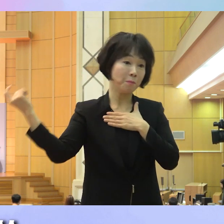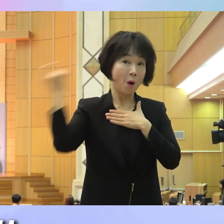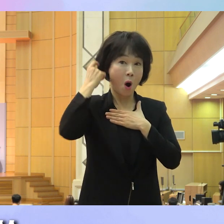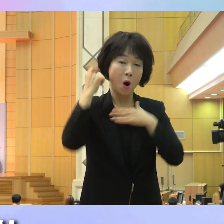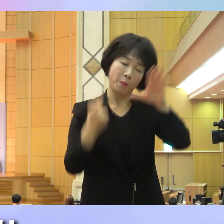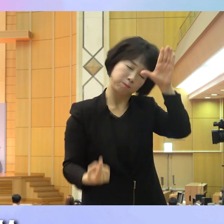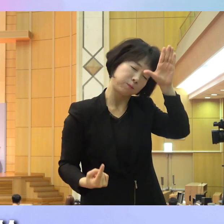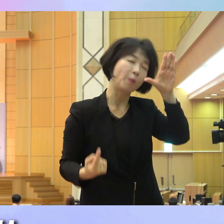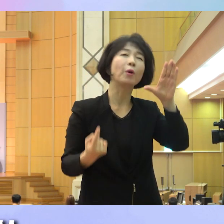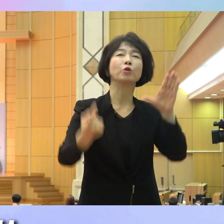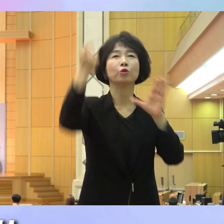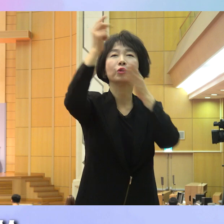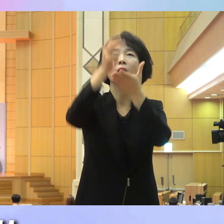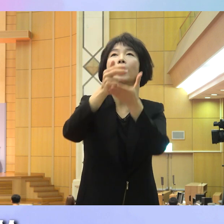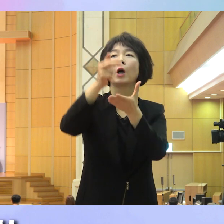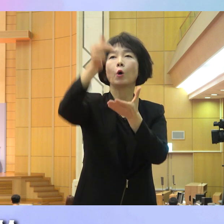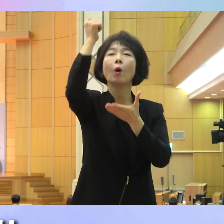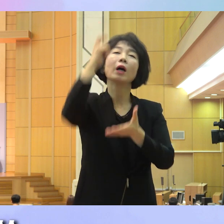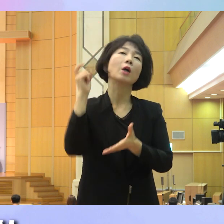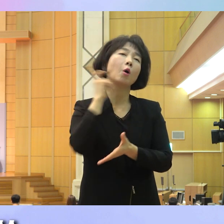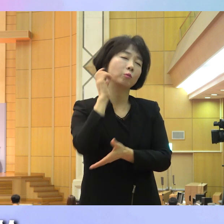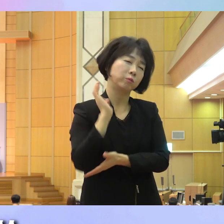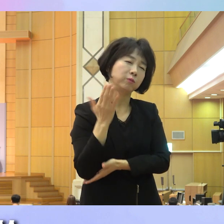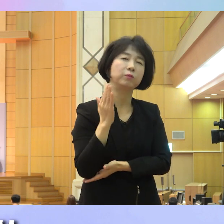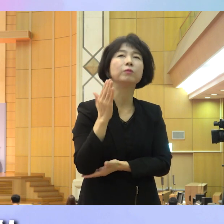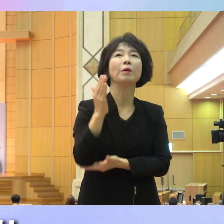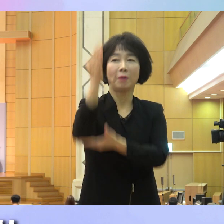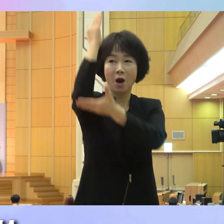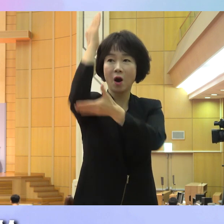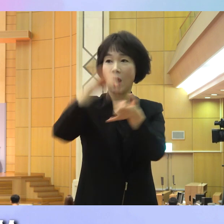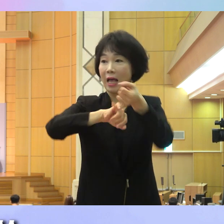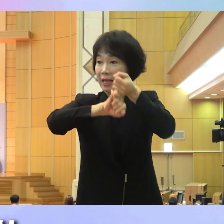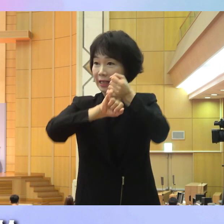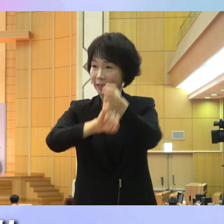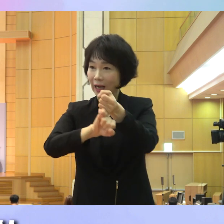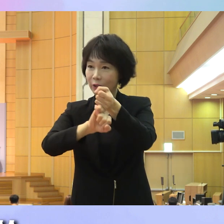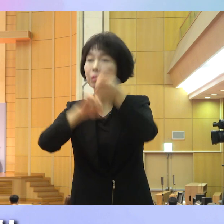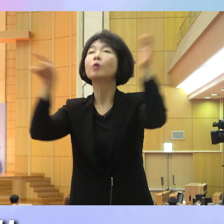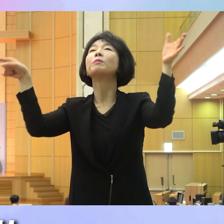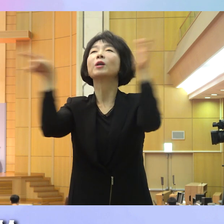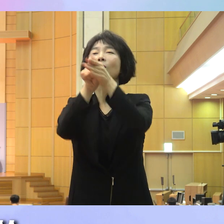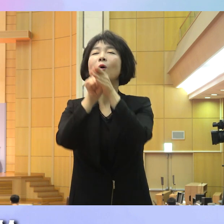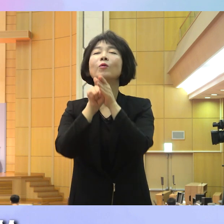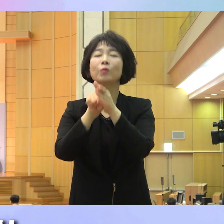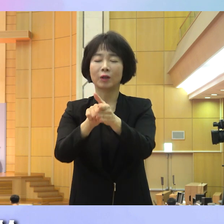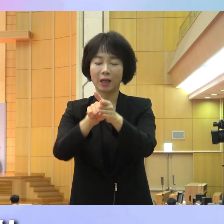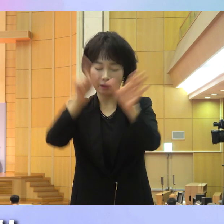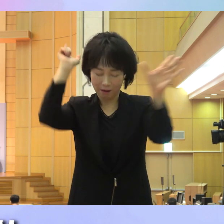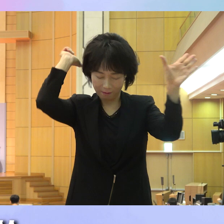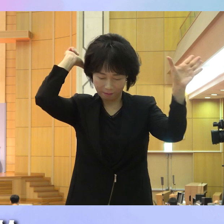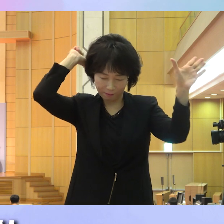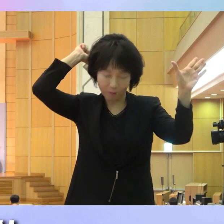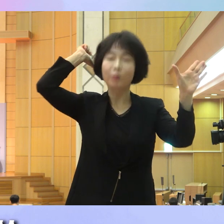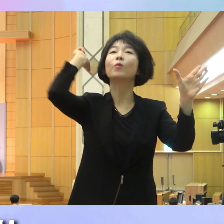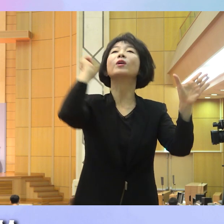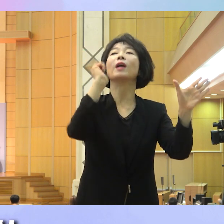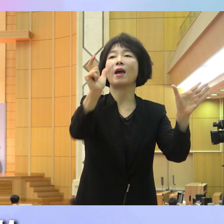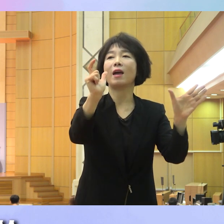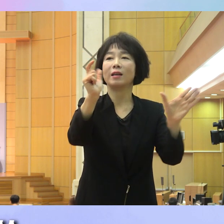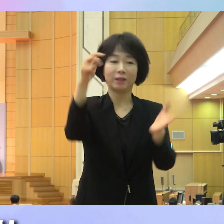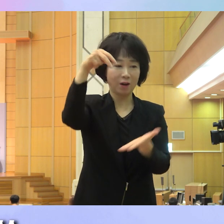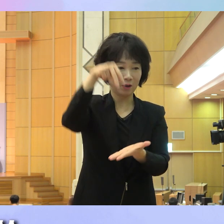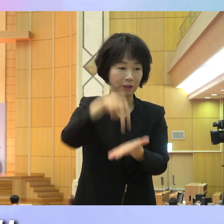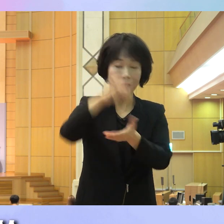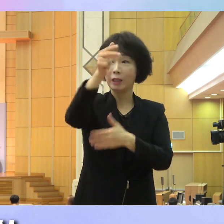찬송하리라. 소리 높여 주께 영광 돌리며 약속 및 2절 찬양합니다.